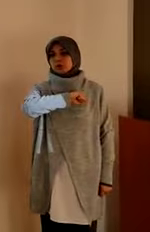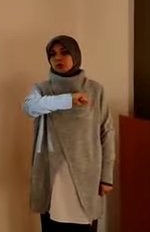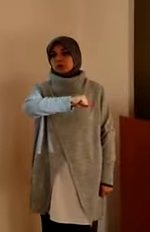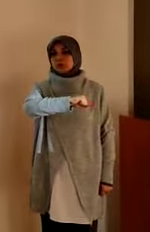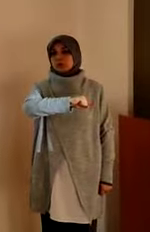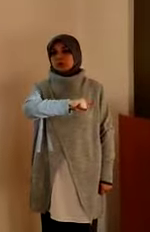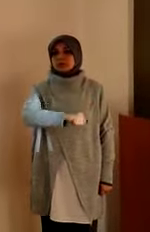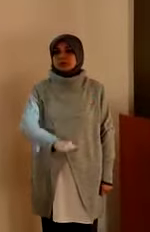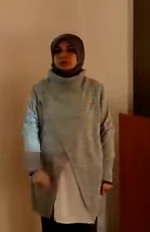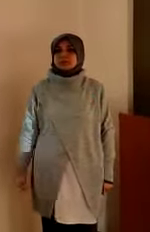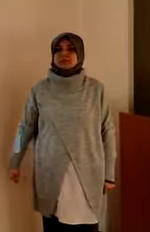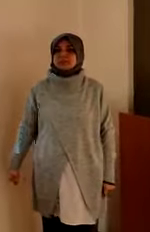korkmak,